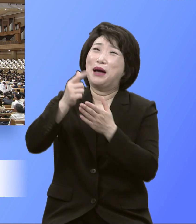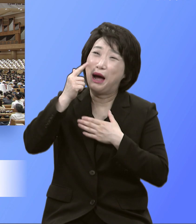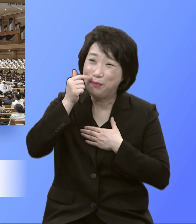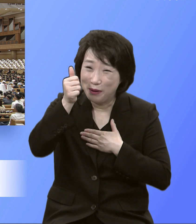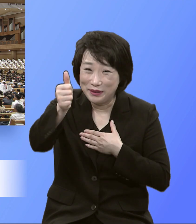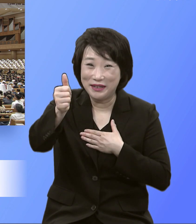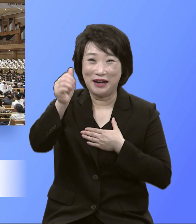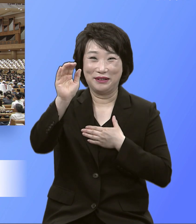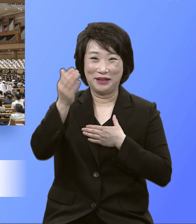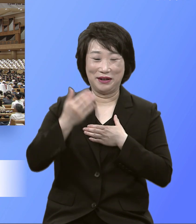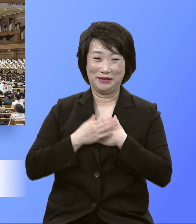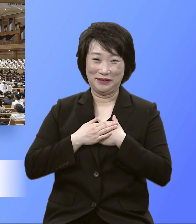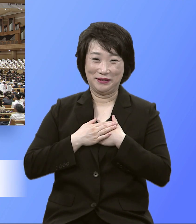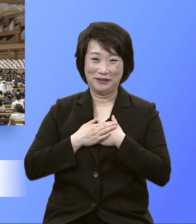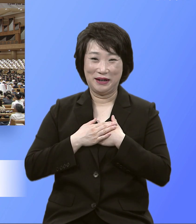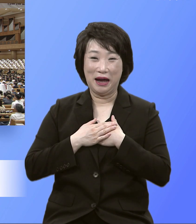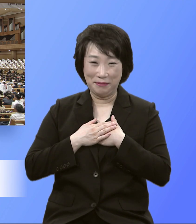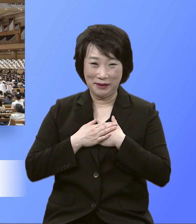아버지가